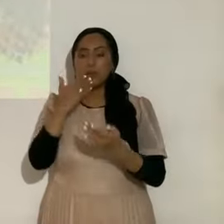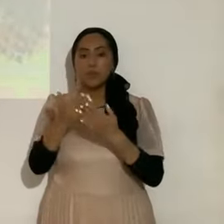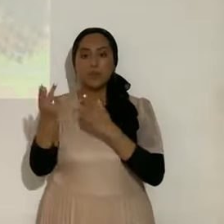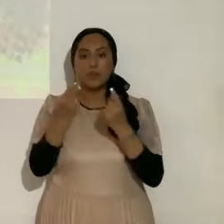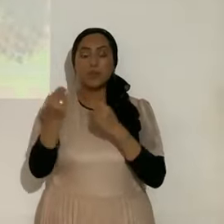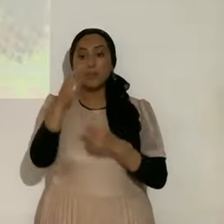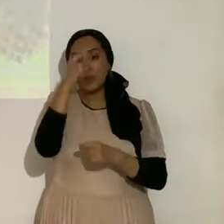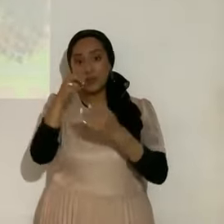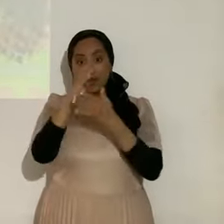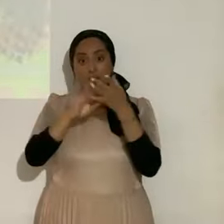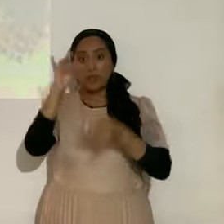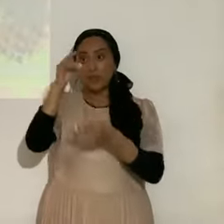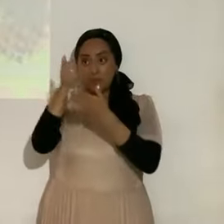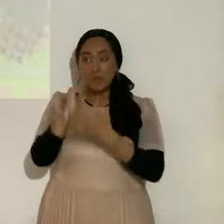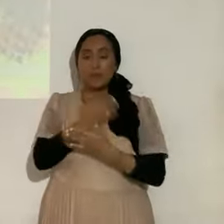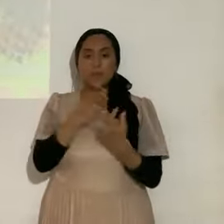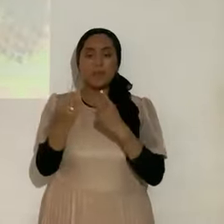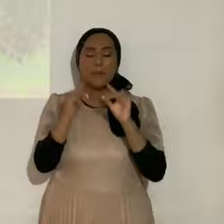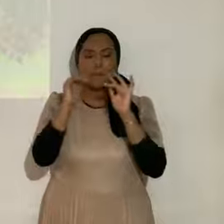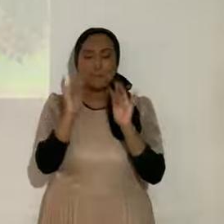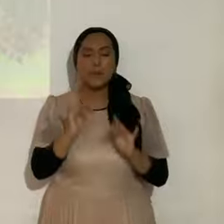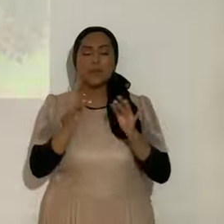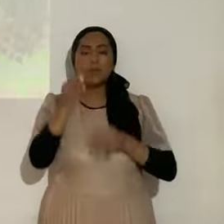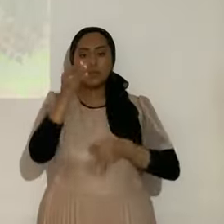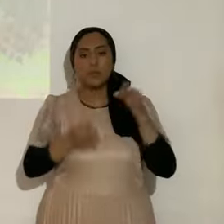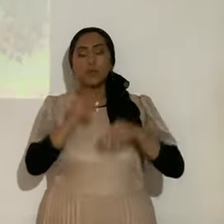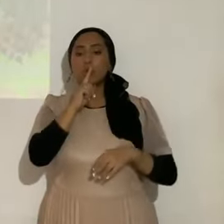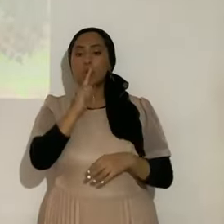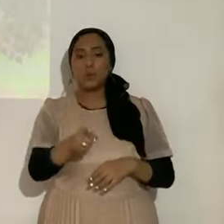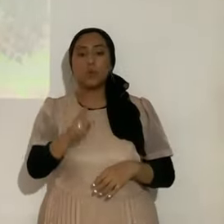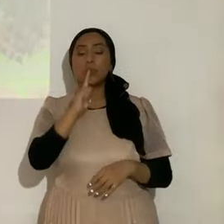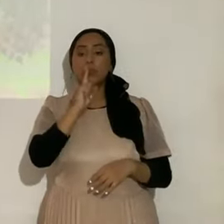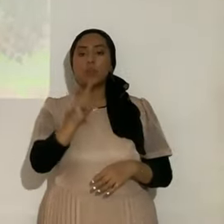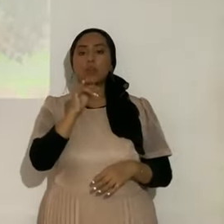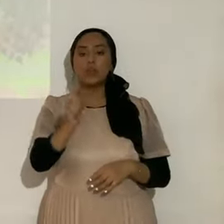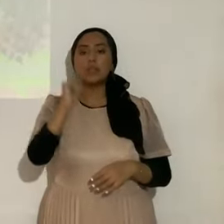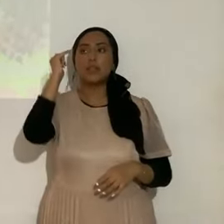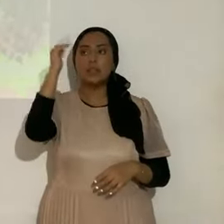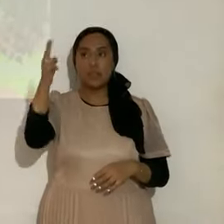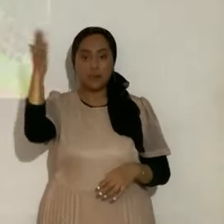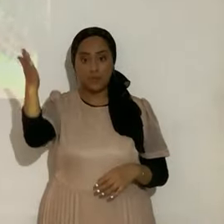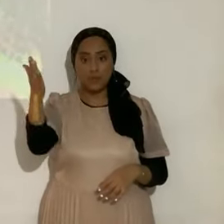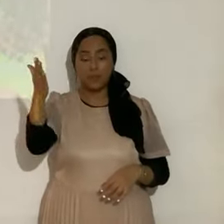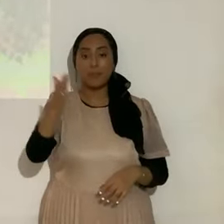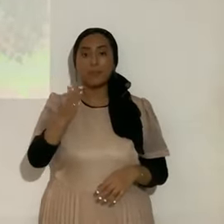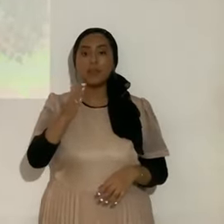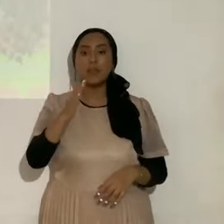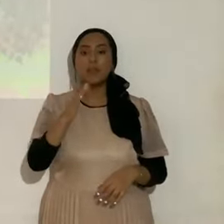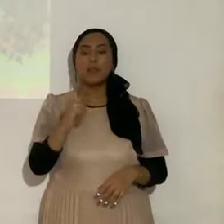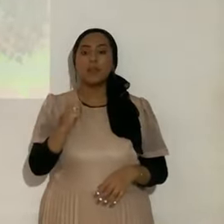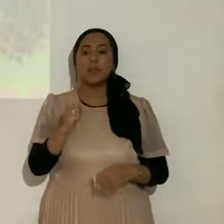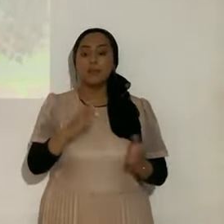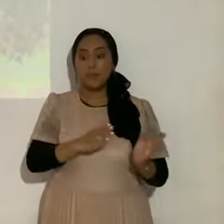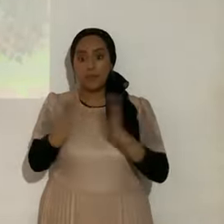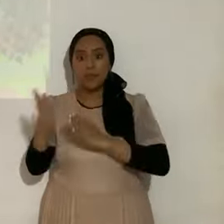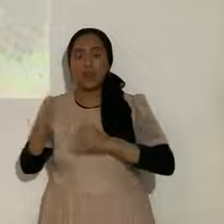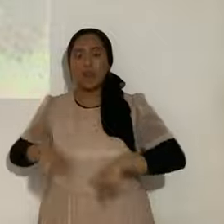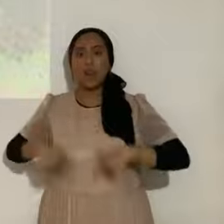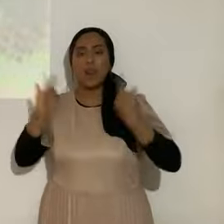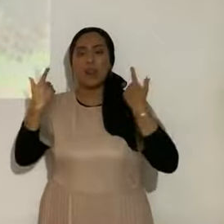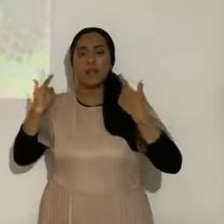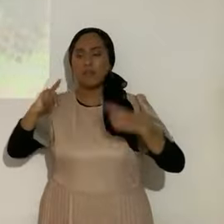Porque el Ruaj HaKodesh nos hace actuar con bondad, justicia y verdad. Y la verdad es Yahweh. Y la verdad, aleluya, nos lleva a vida eterna,